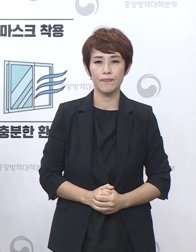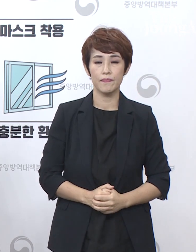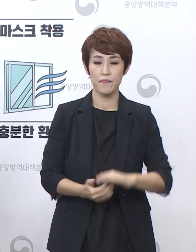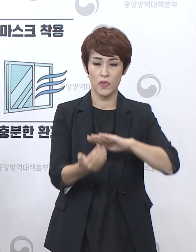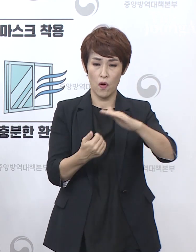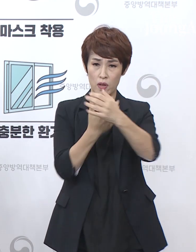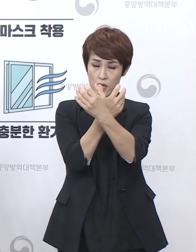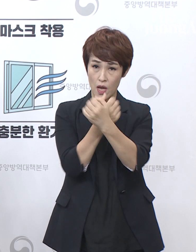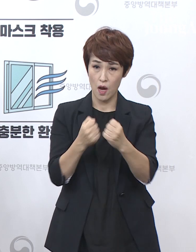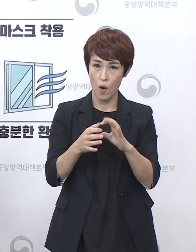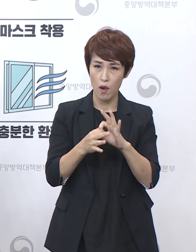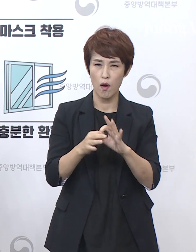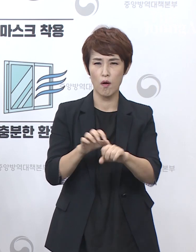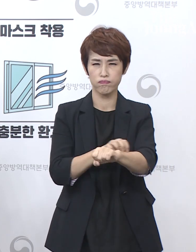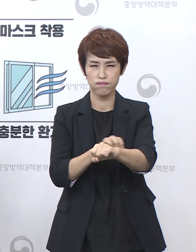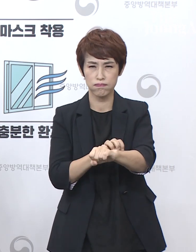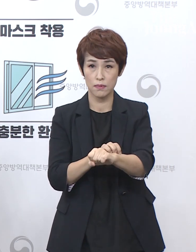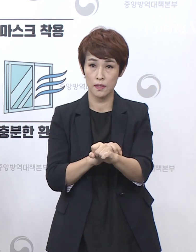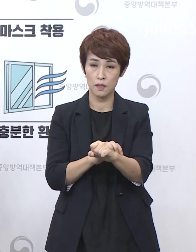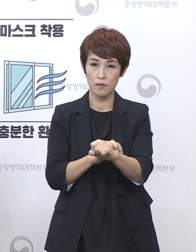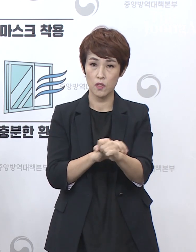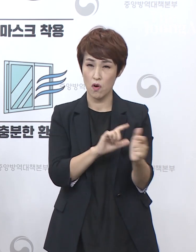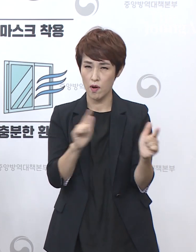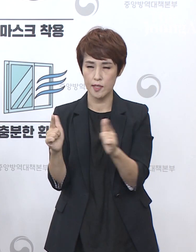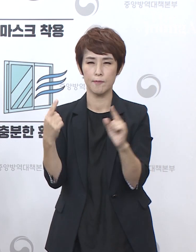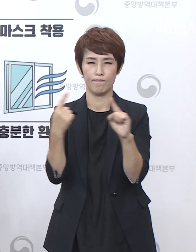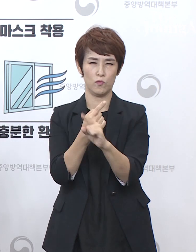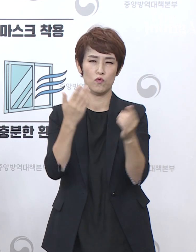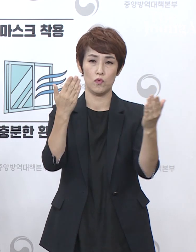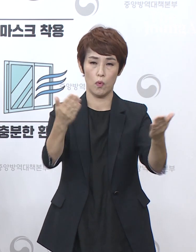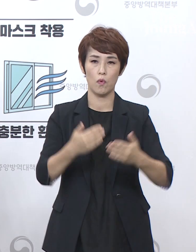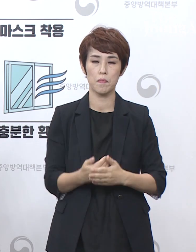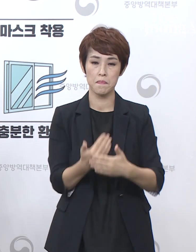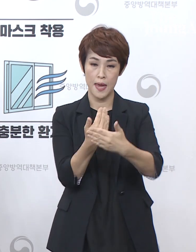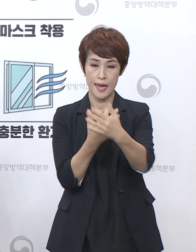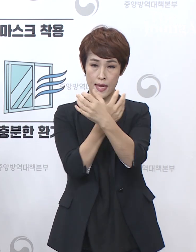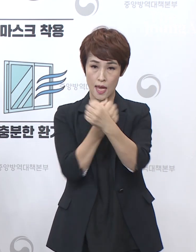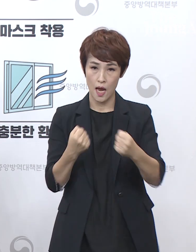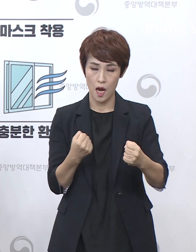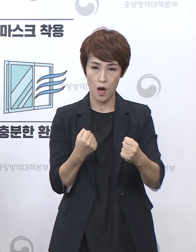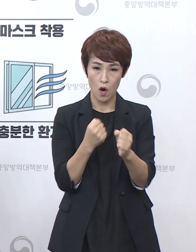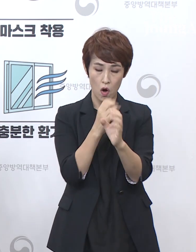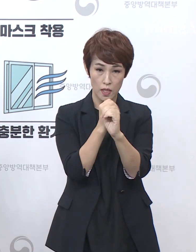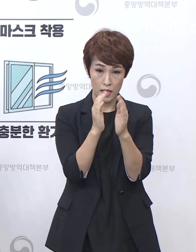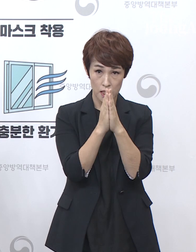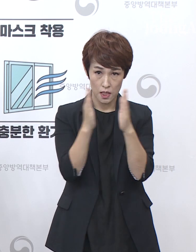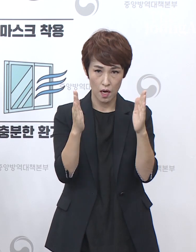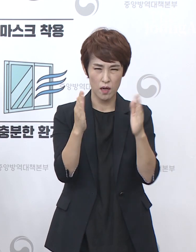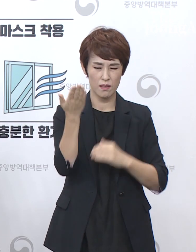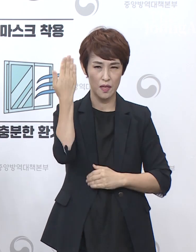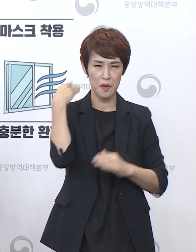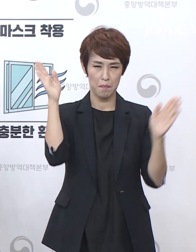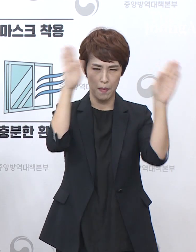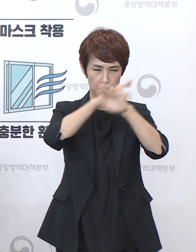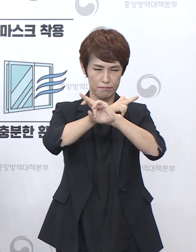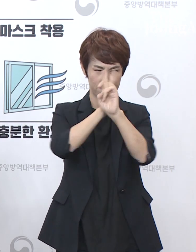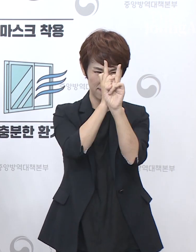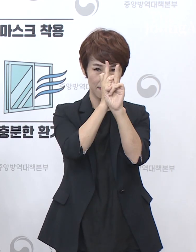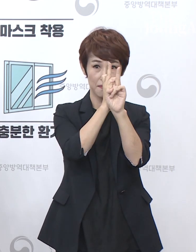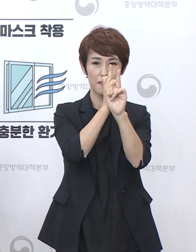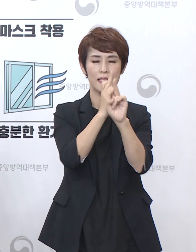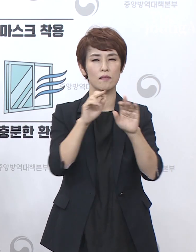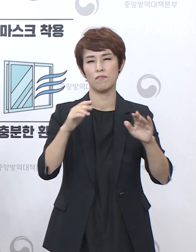사전 예약과 관련된 불편사항도 개선하여 사전 예약의 시작 시간을 기존의 0시에서